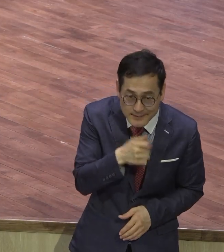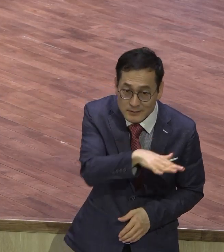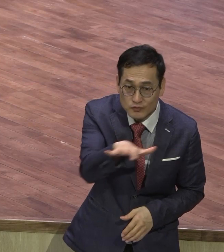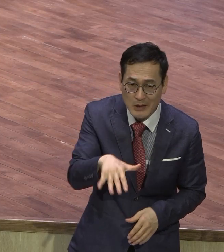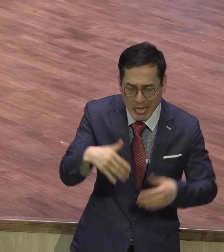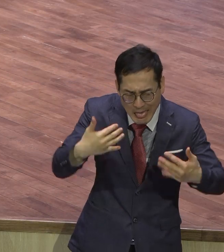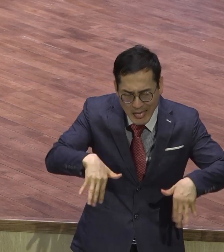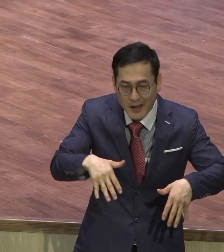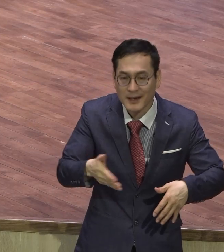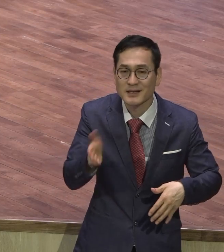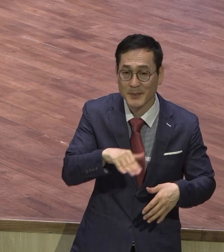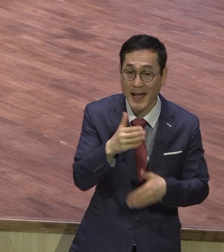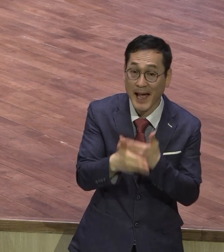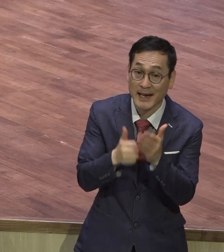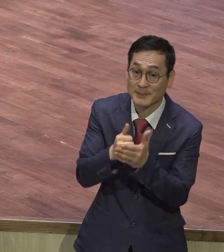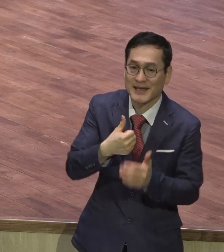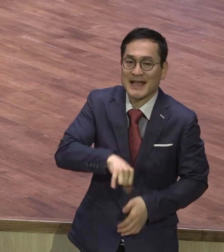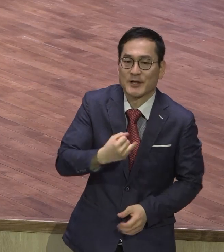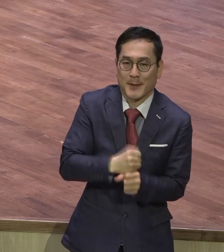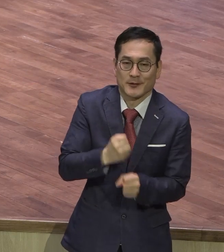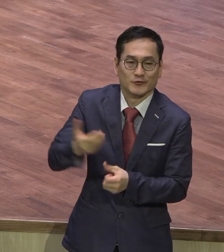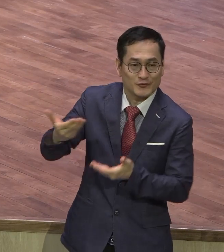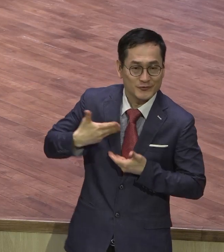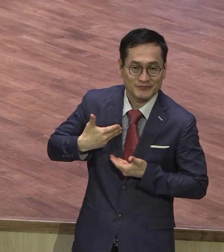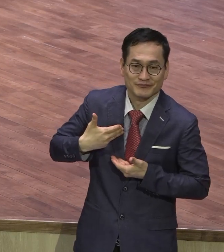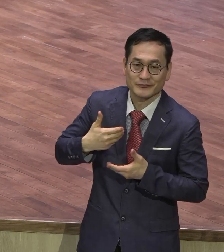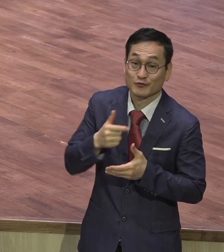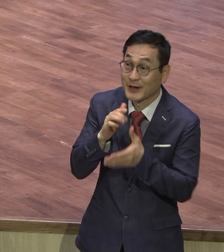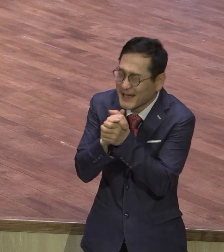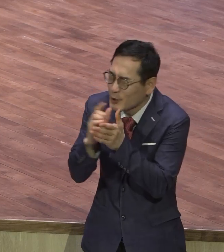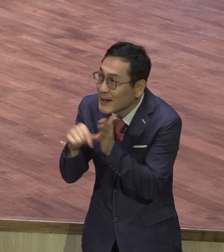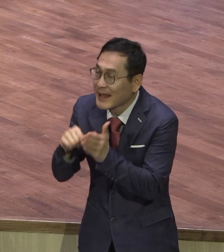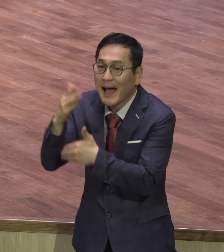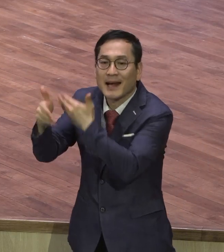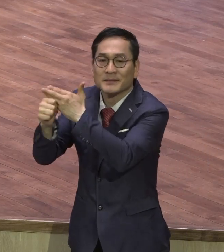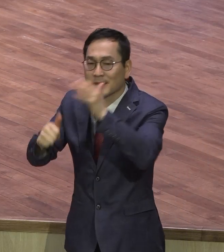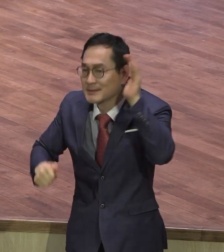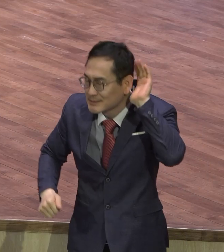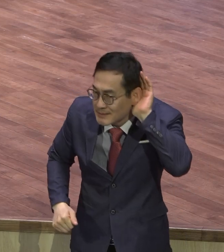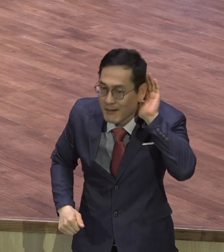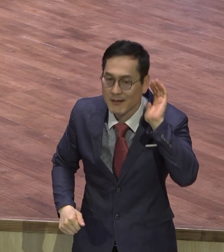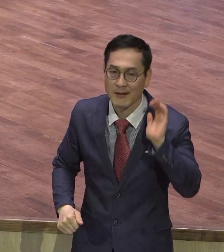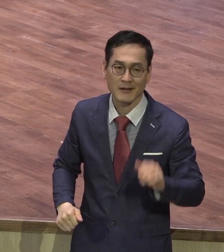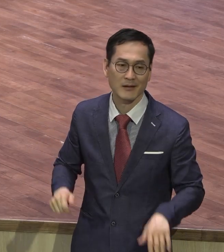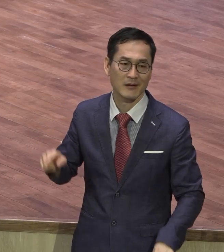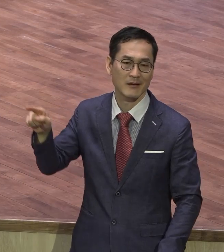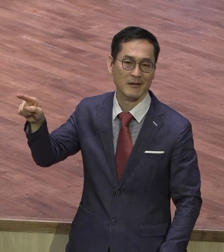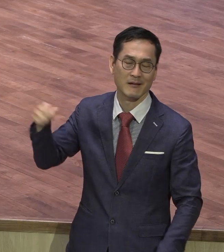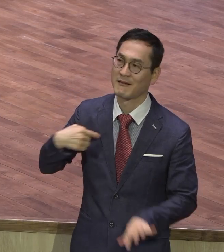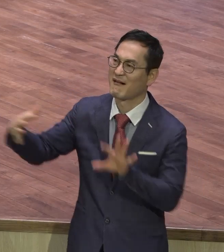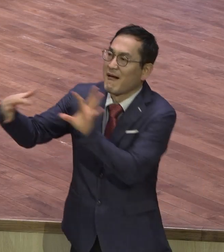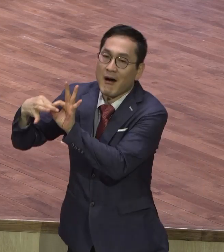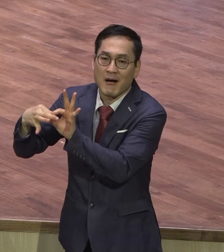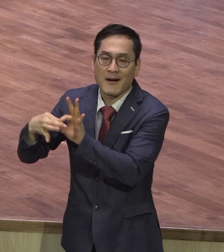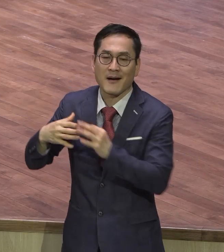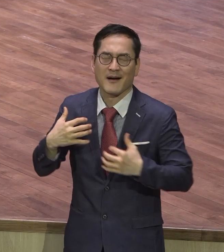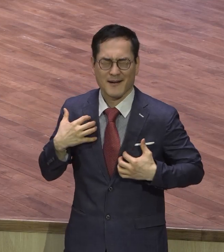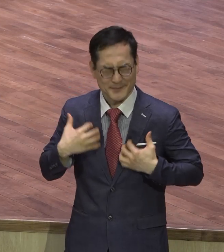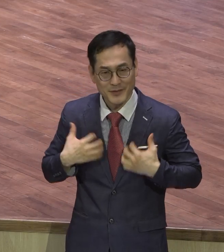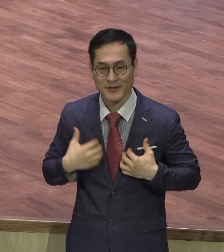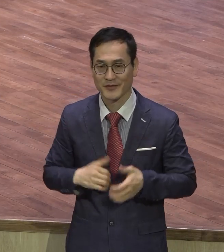인격적으로 기도하자. 하나님 아버지, 여러분이 이렇게 교회 나오기 전에 이 집에서 주일을 준비하면서 하나님과